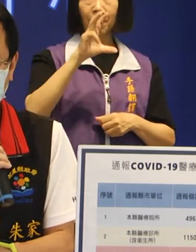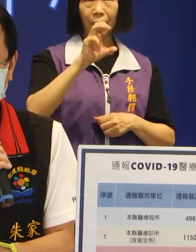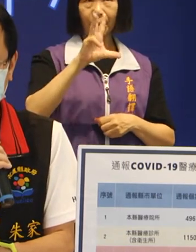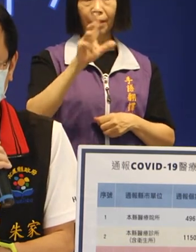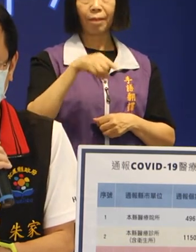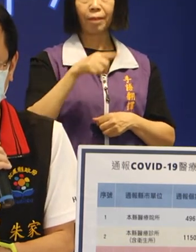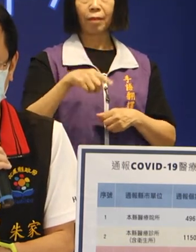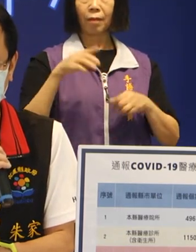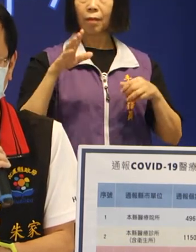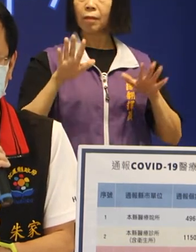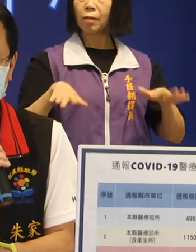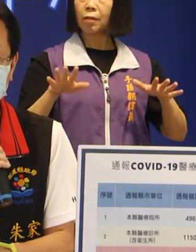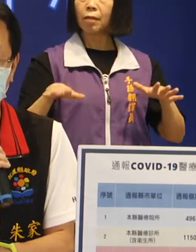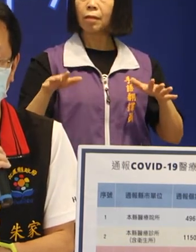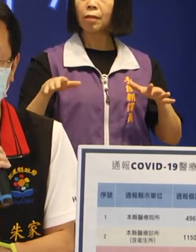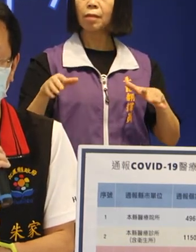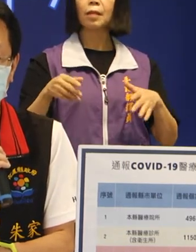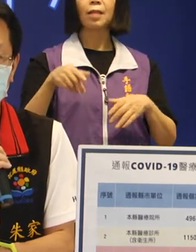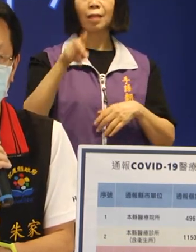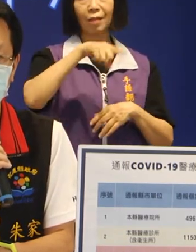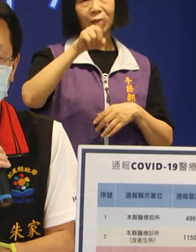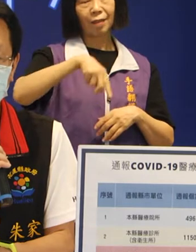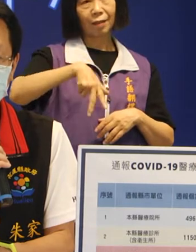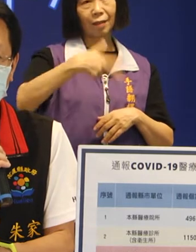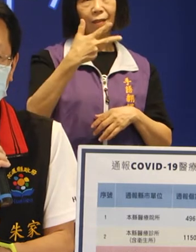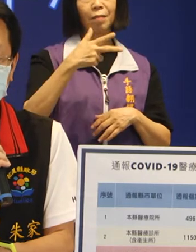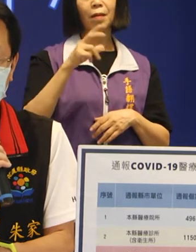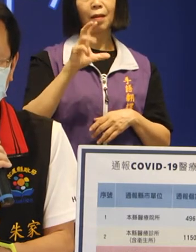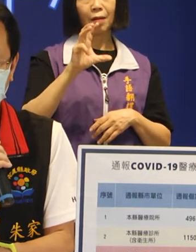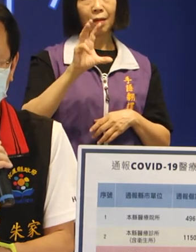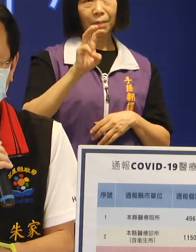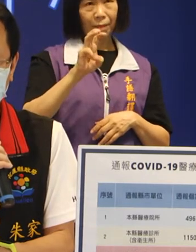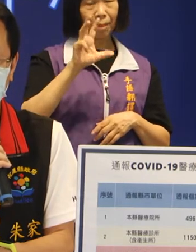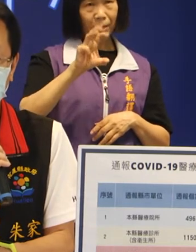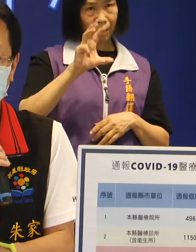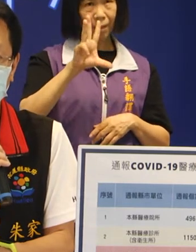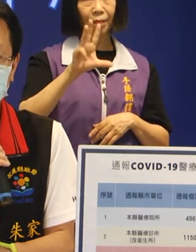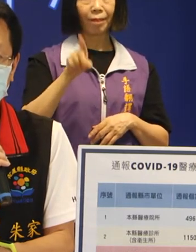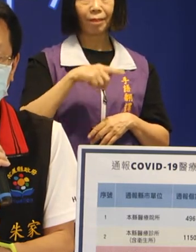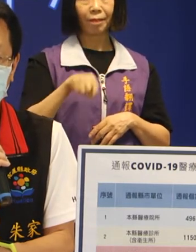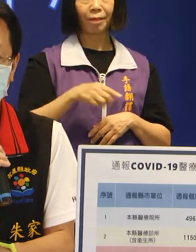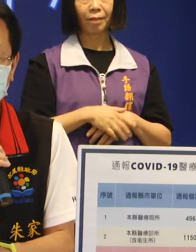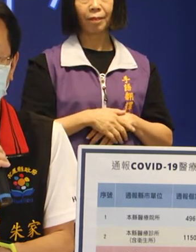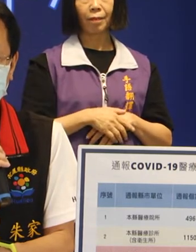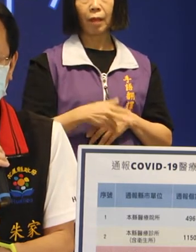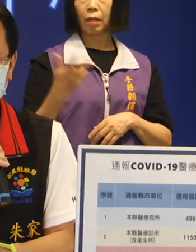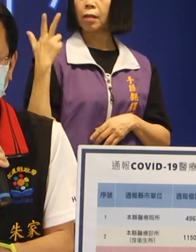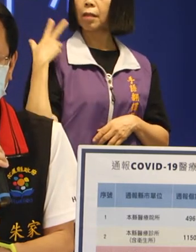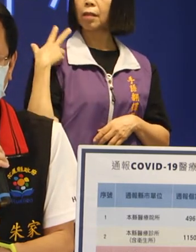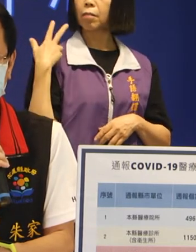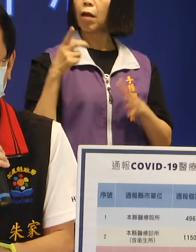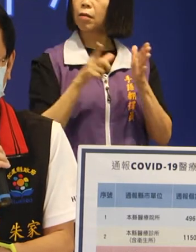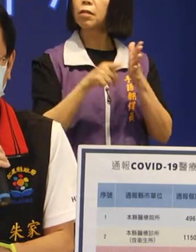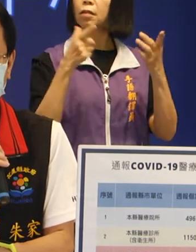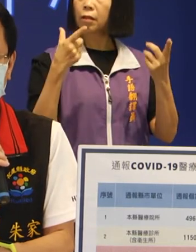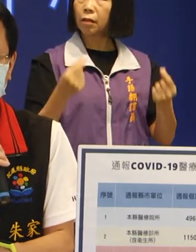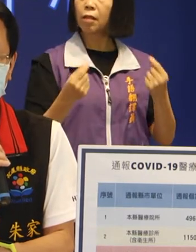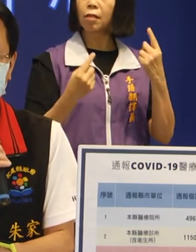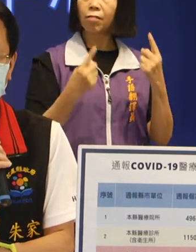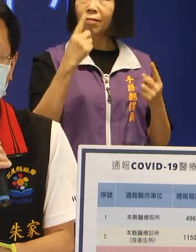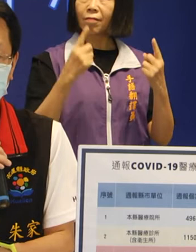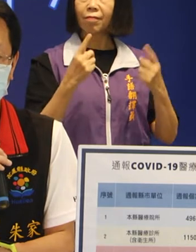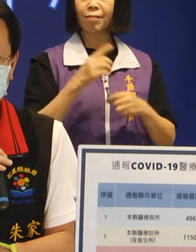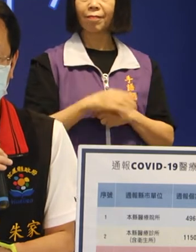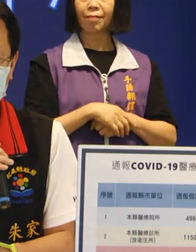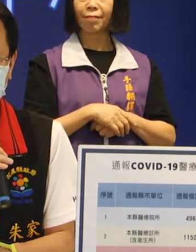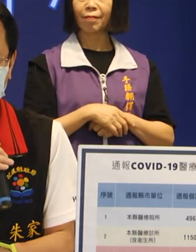天加起来是1738人，所以由这个样子来看，那跟上礼拜同时段来比较，我